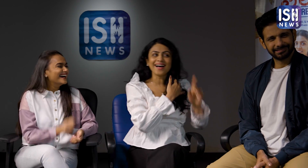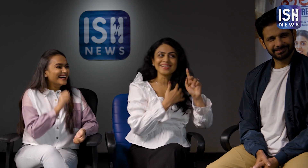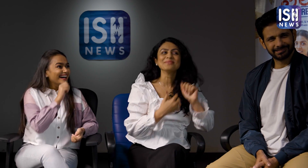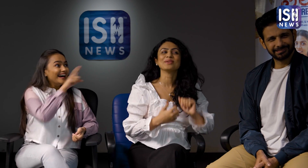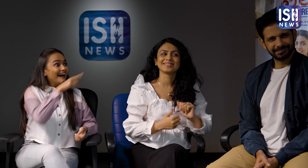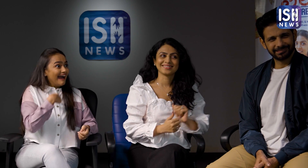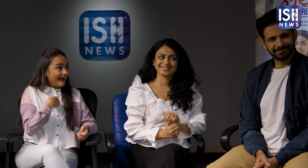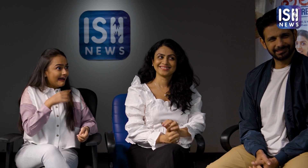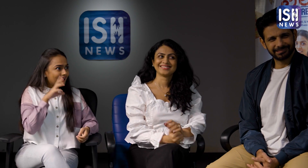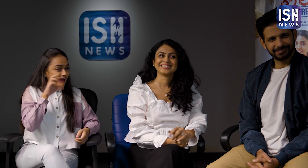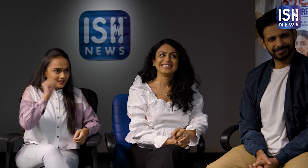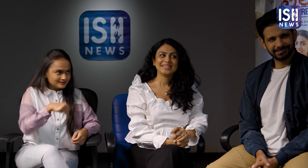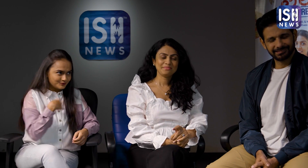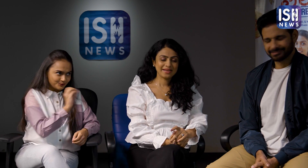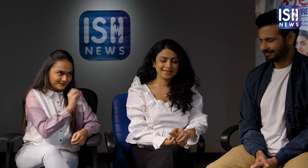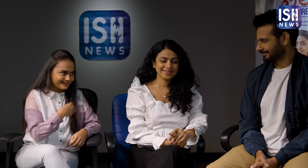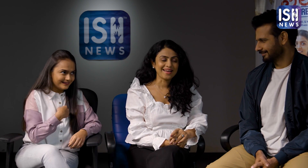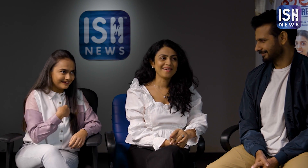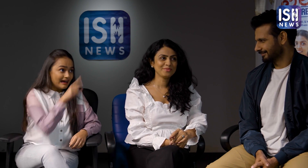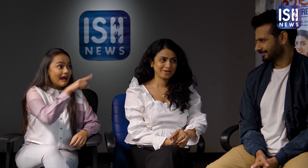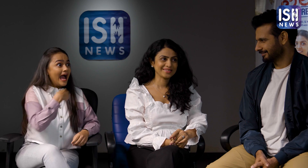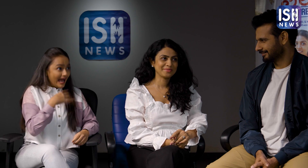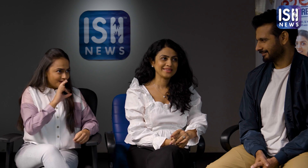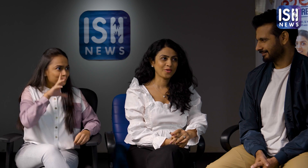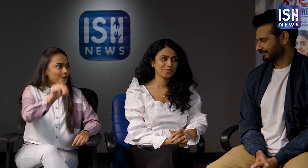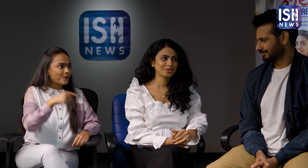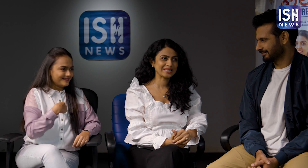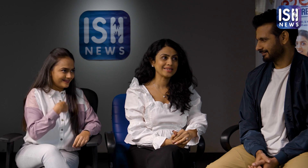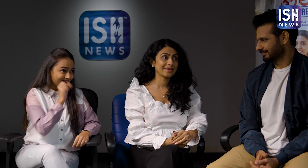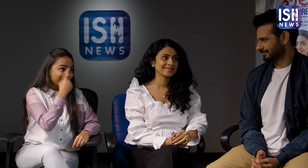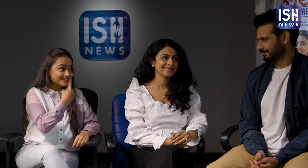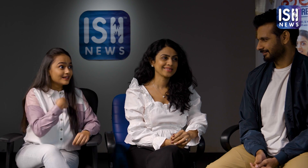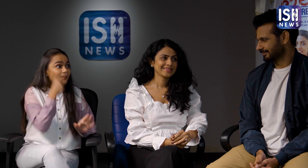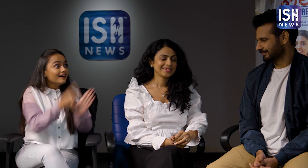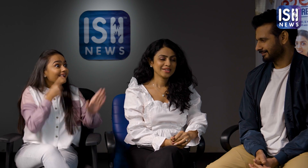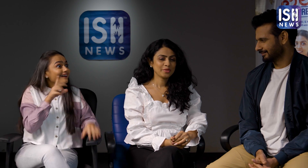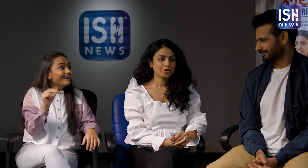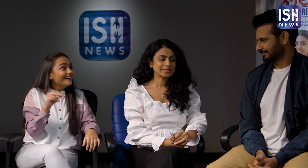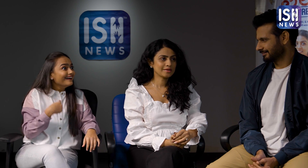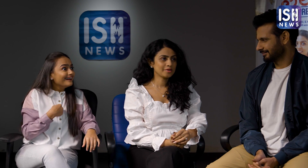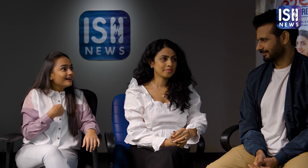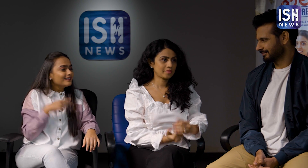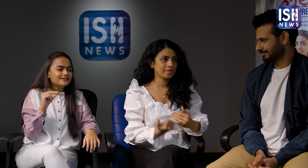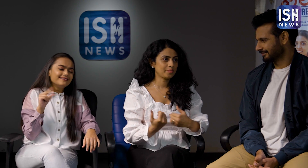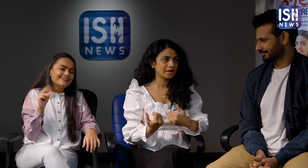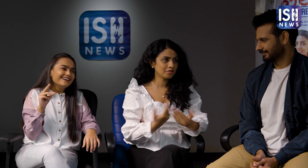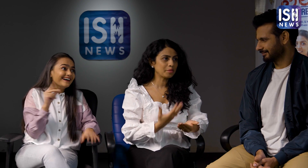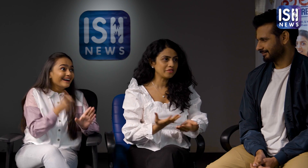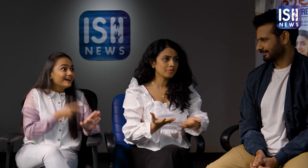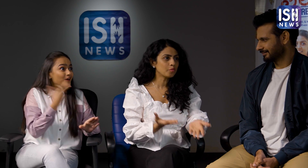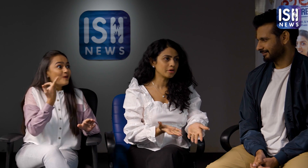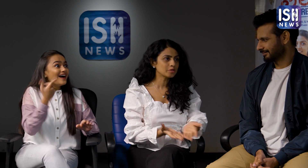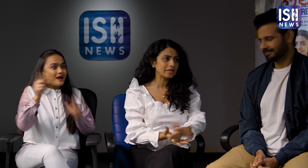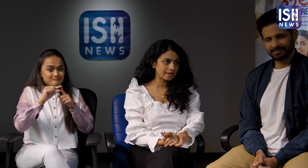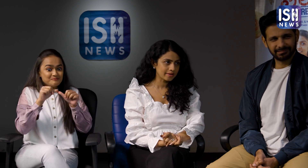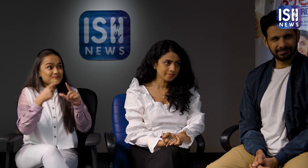मैंने एक्चुअली हाँ नहीं बोला था, मैंने ना बोला था पहले ऑलमोस्ट 1 साल तक, बिकॉज पार्थिव